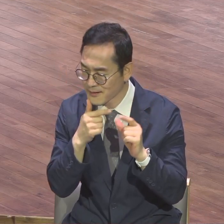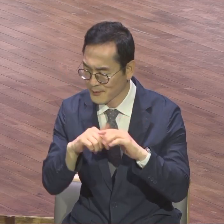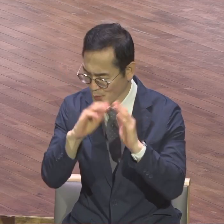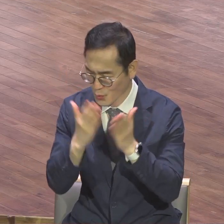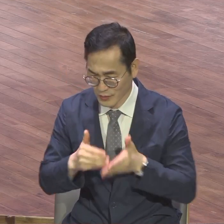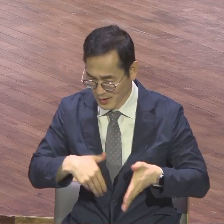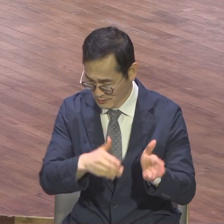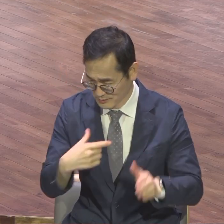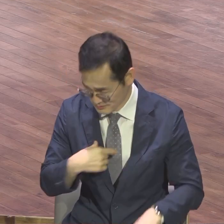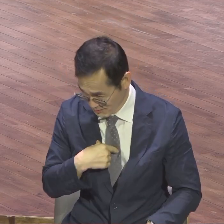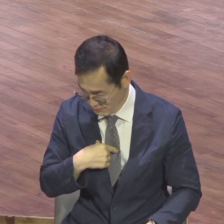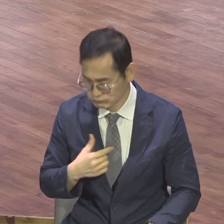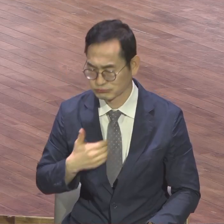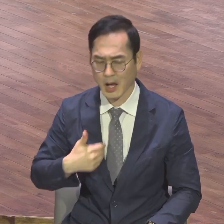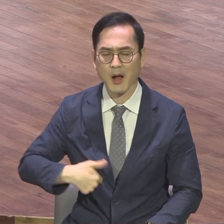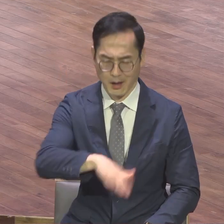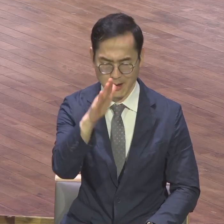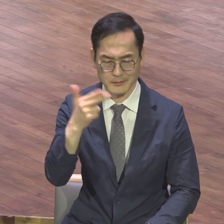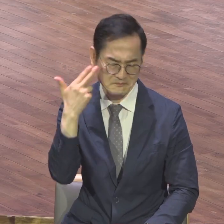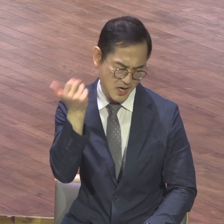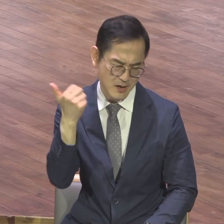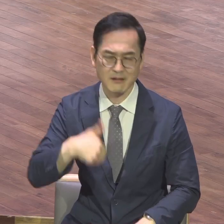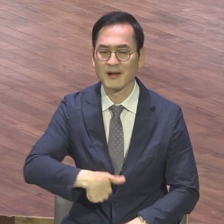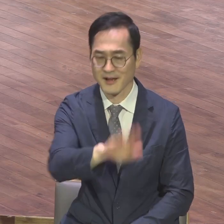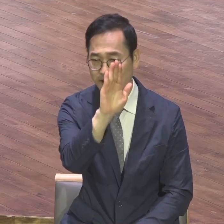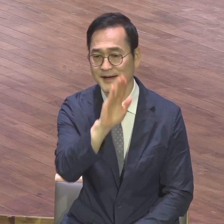가지 않아도 나는 이 길을 가겠다.